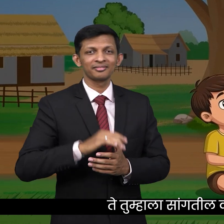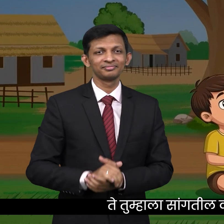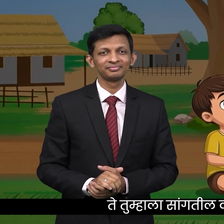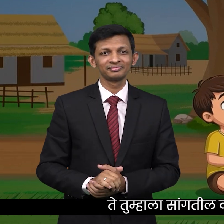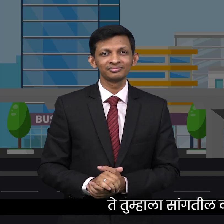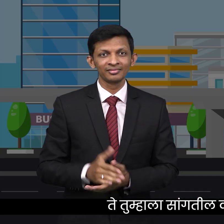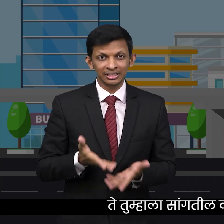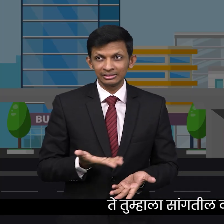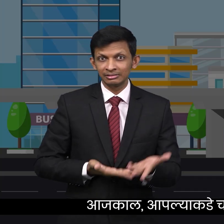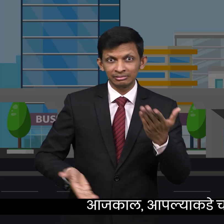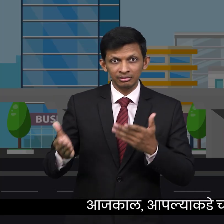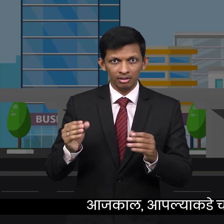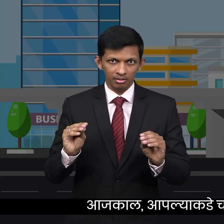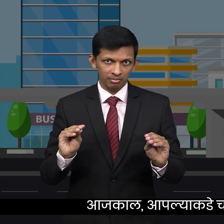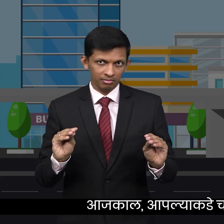करायचे?